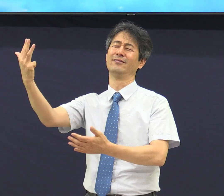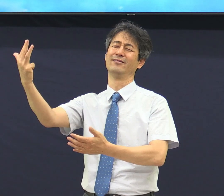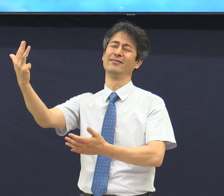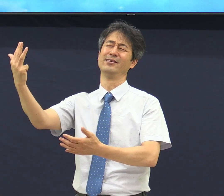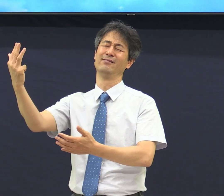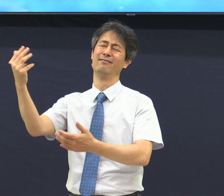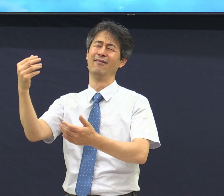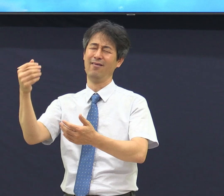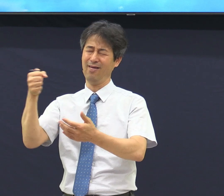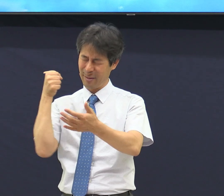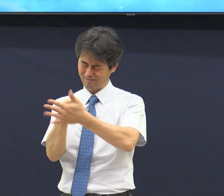것은 정말